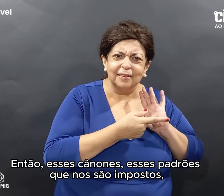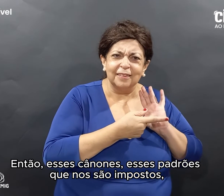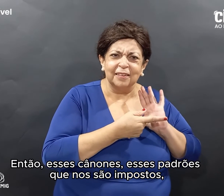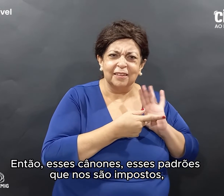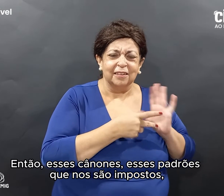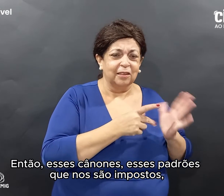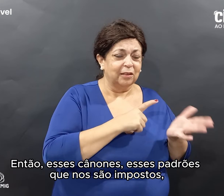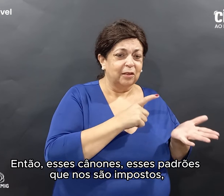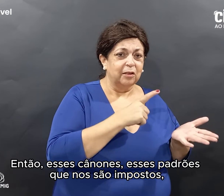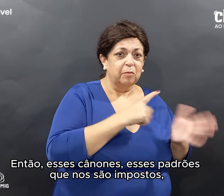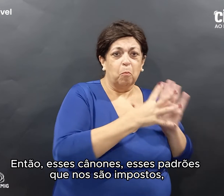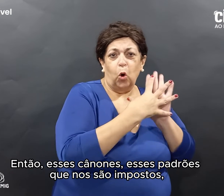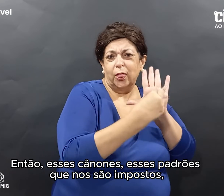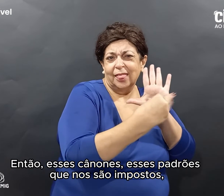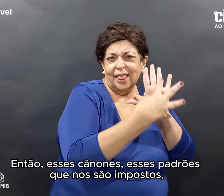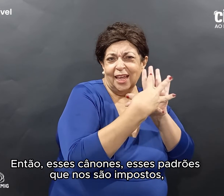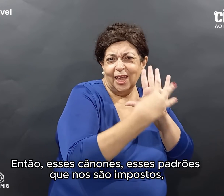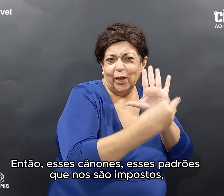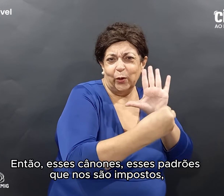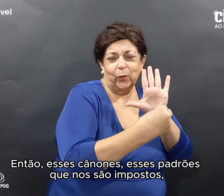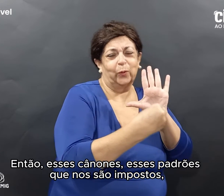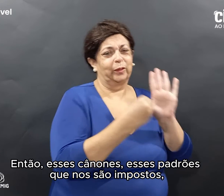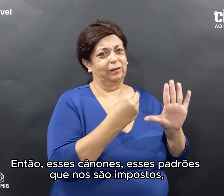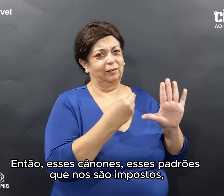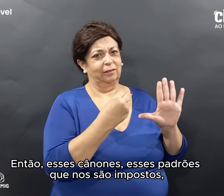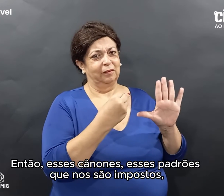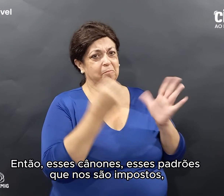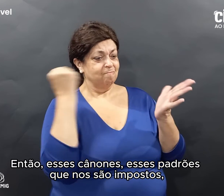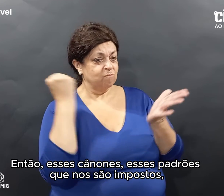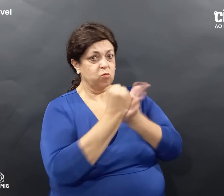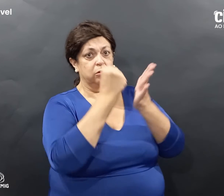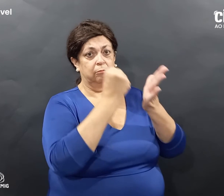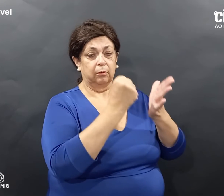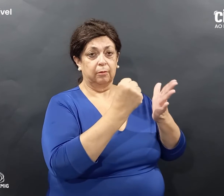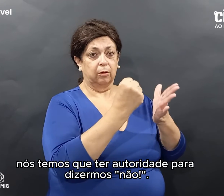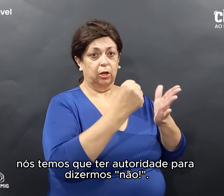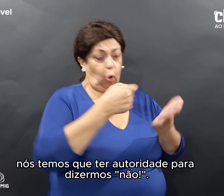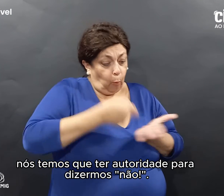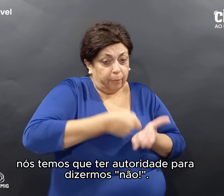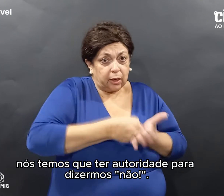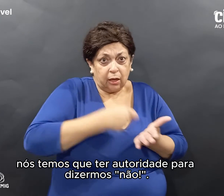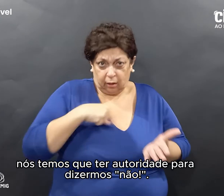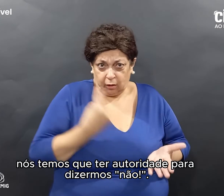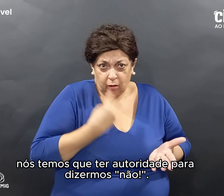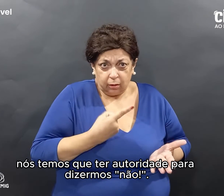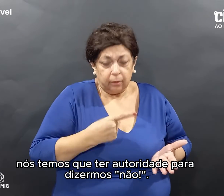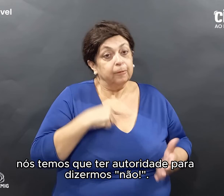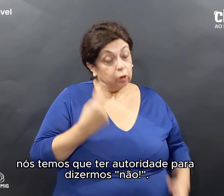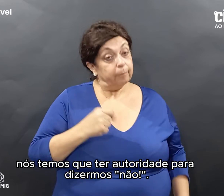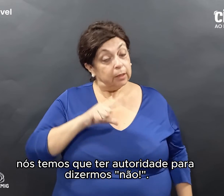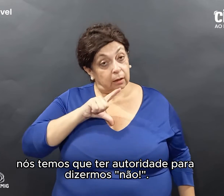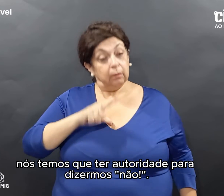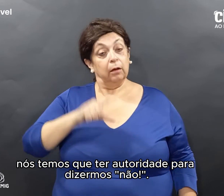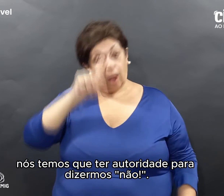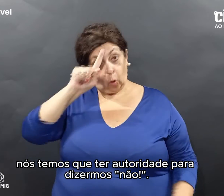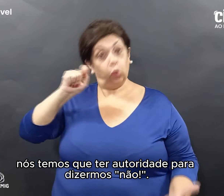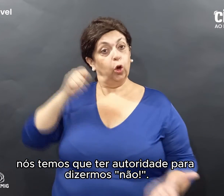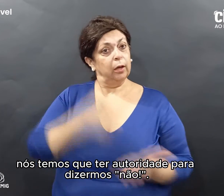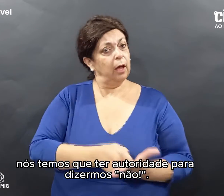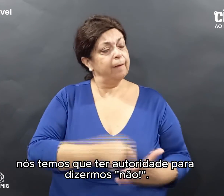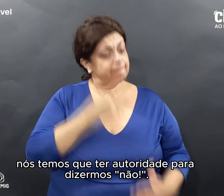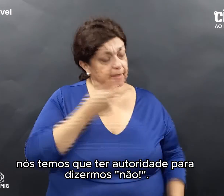cânones, esses padrões, né, que nos são impostos, nós temos que ter autoridade para